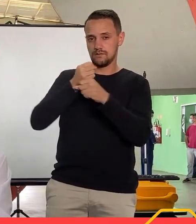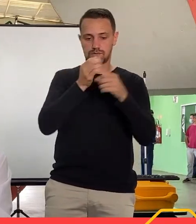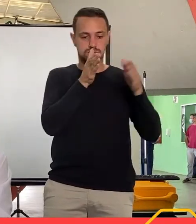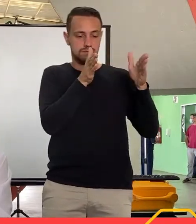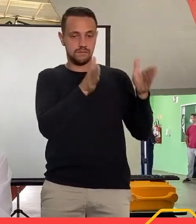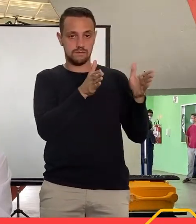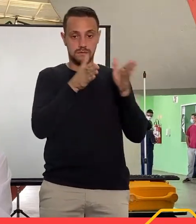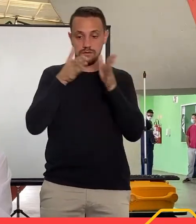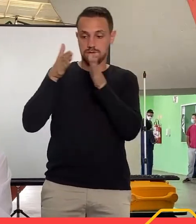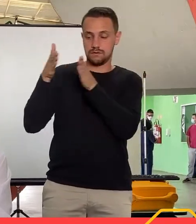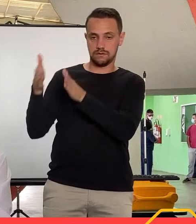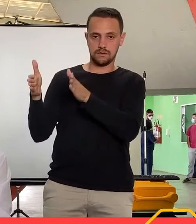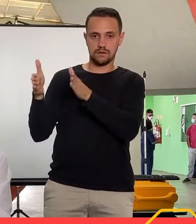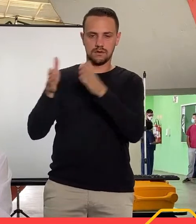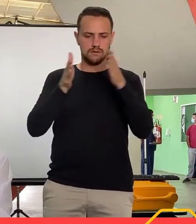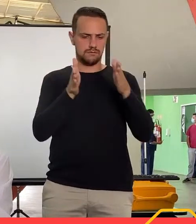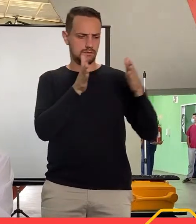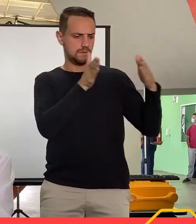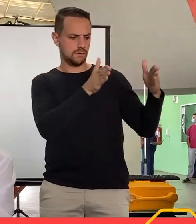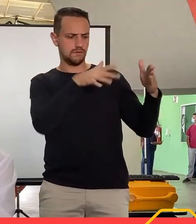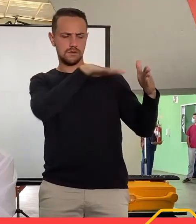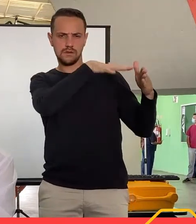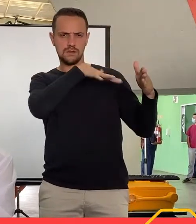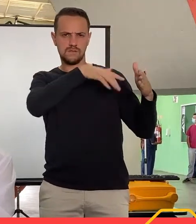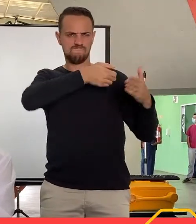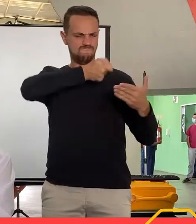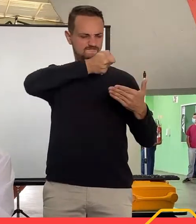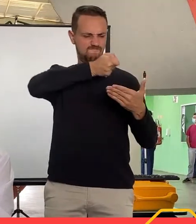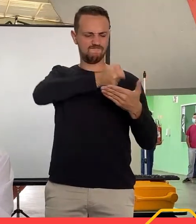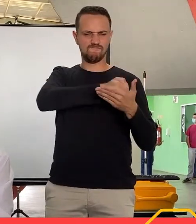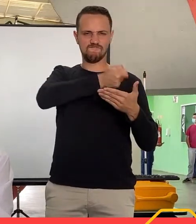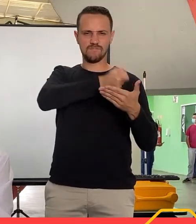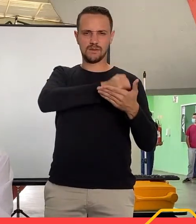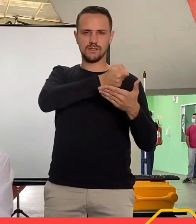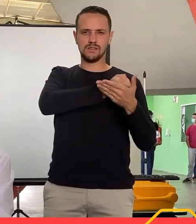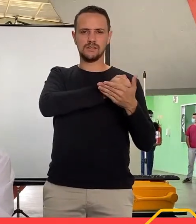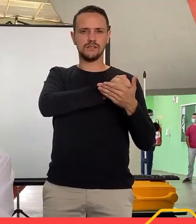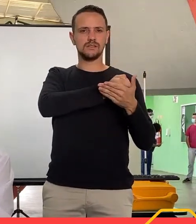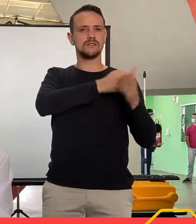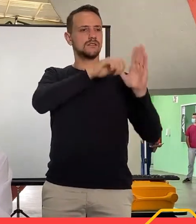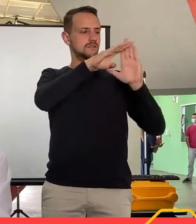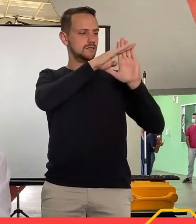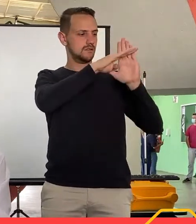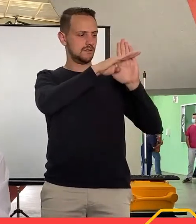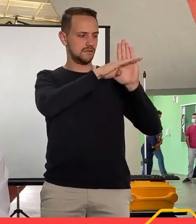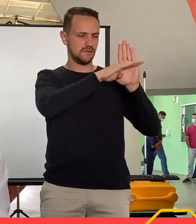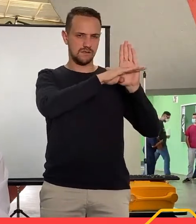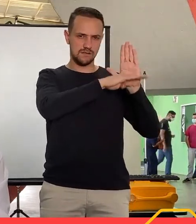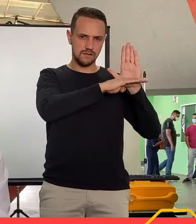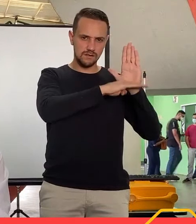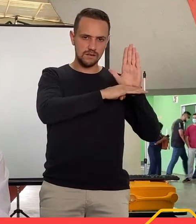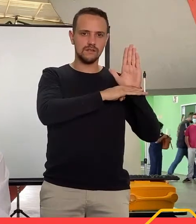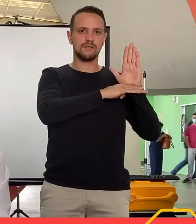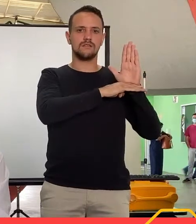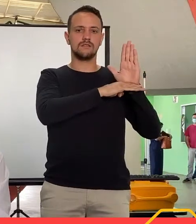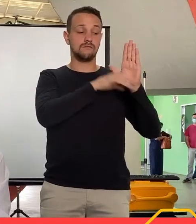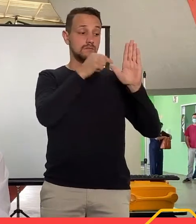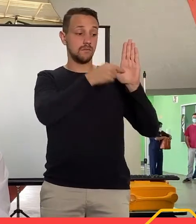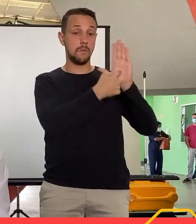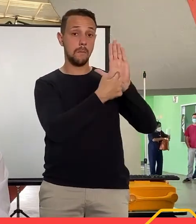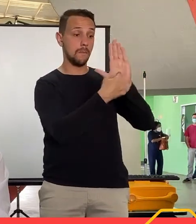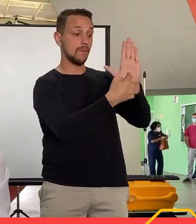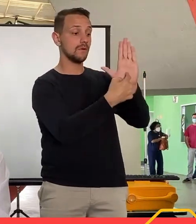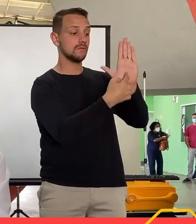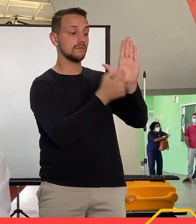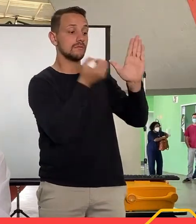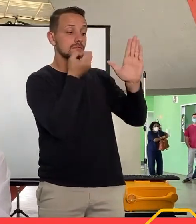do poder, da autoridade que fixava os critérios do belo, do bom e